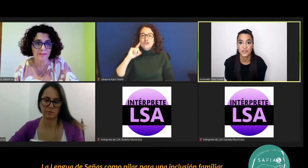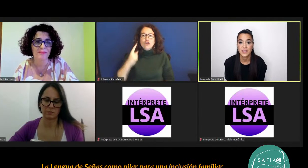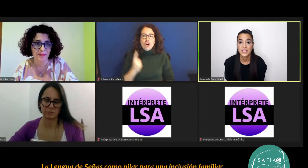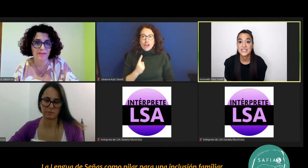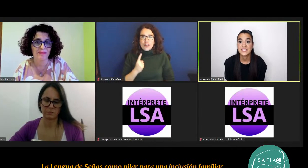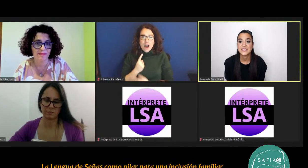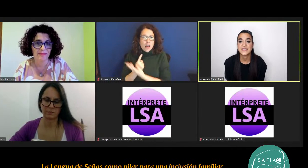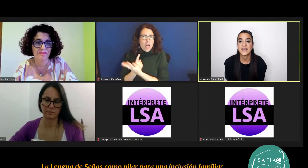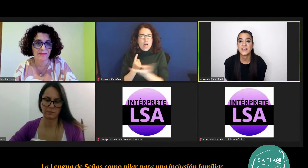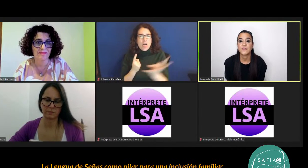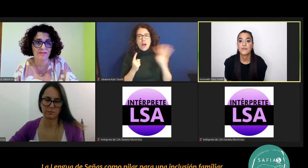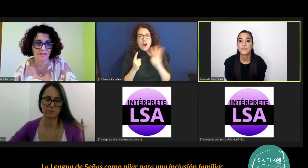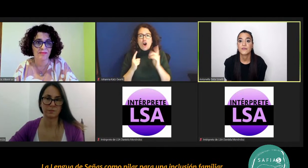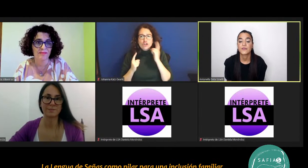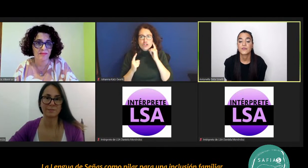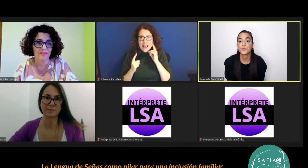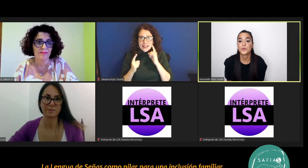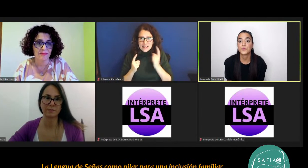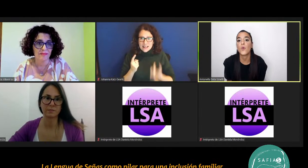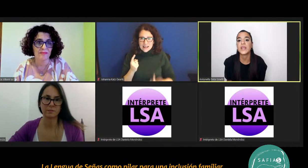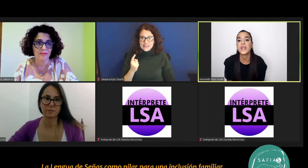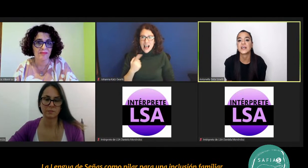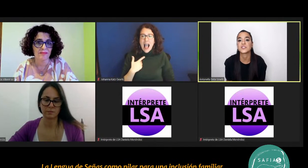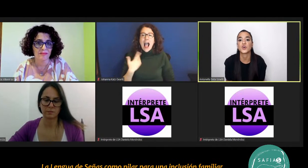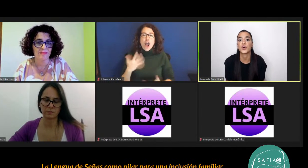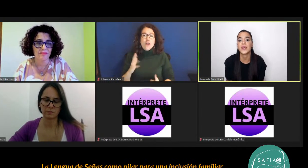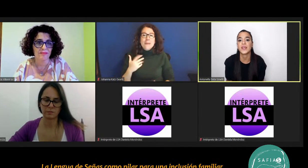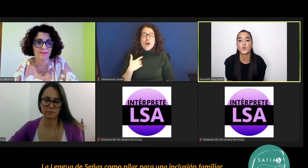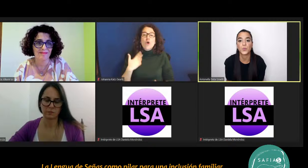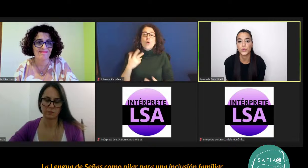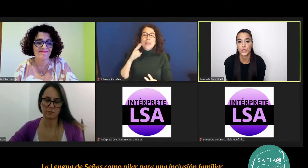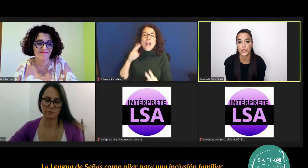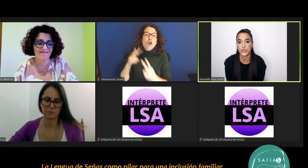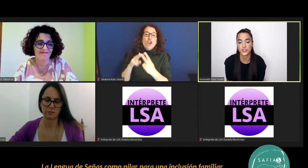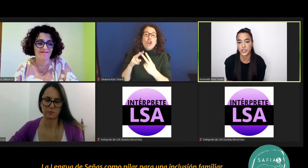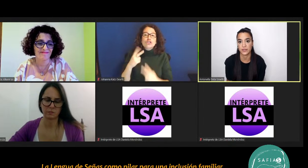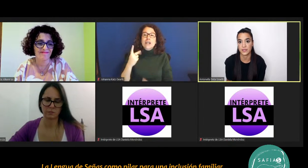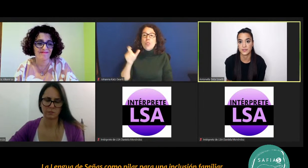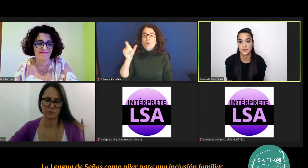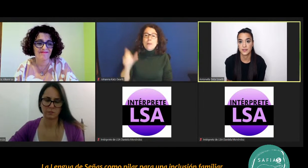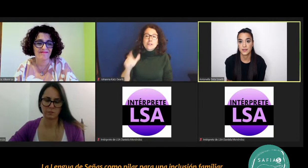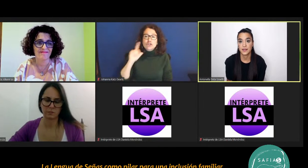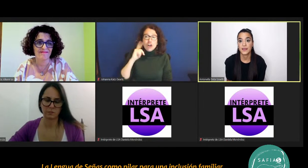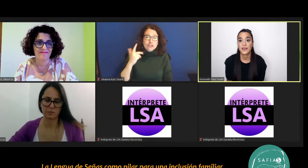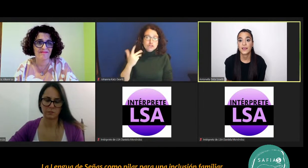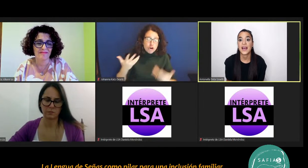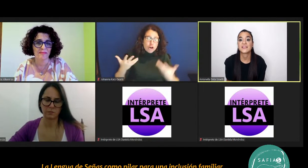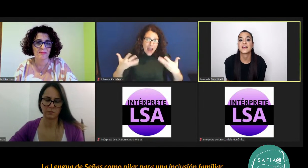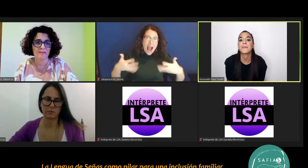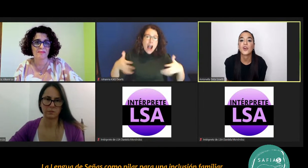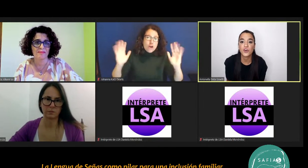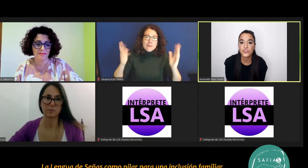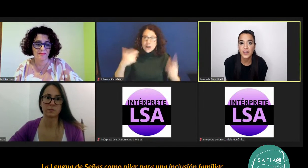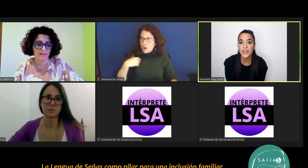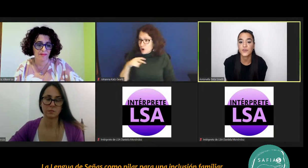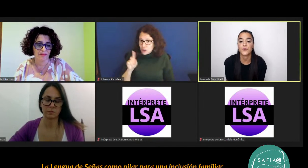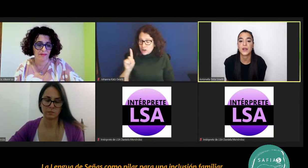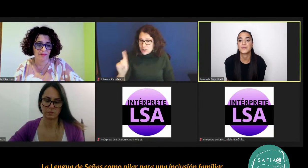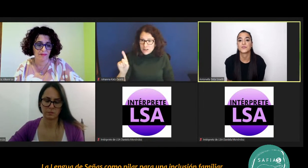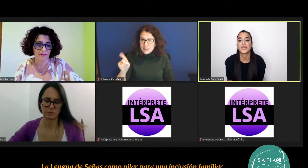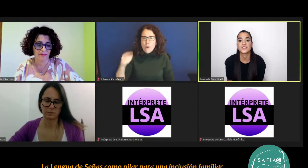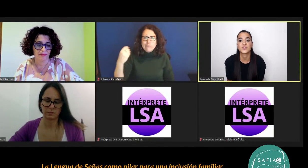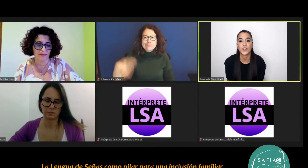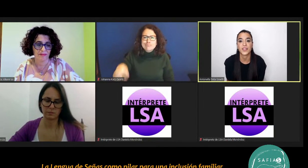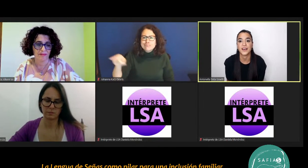información. Si yo pensaba que era la única sorda en un mundo de oyentes, hasta que me encontré con